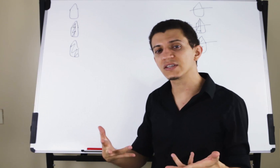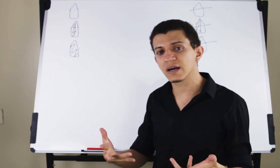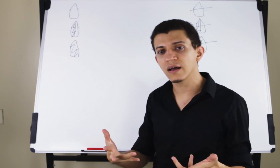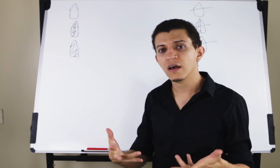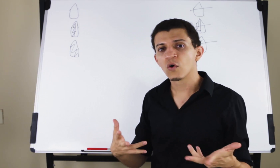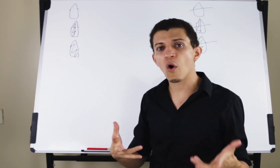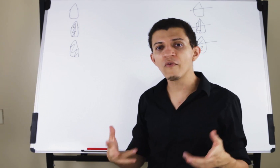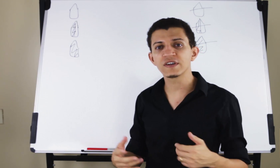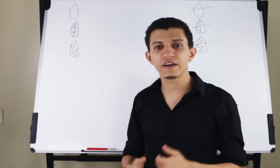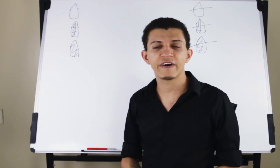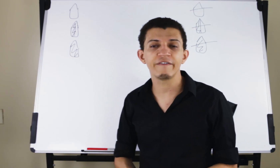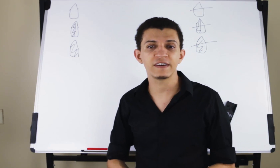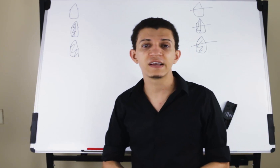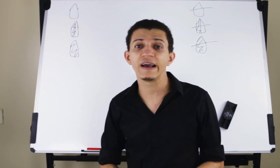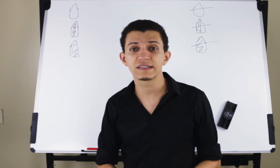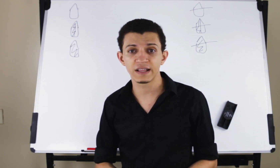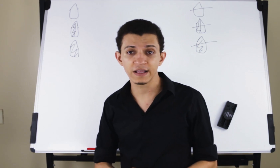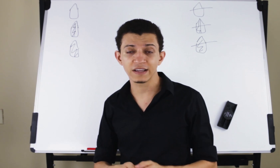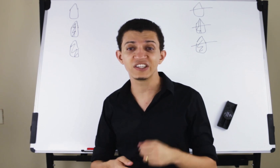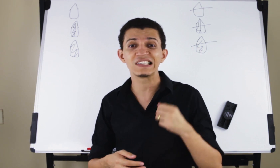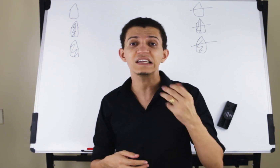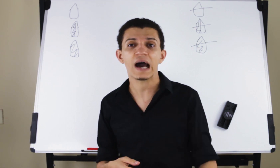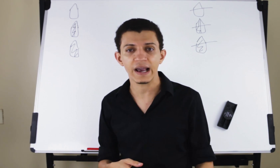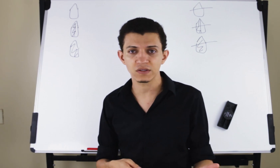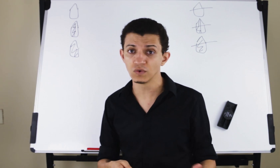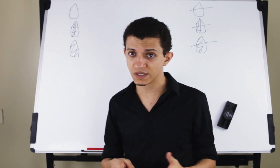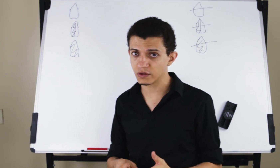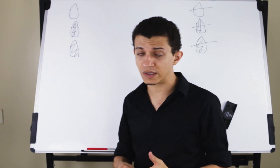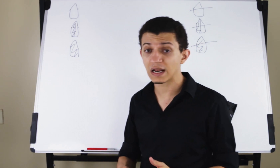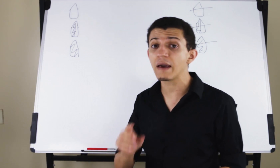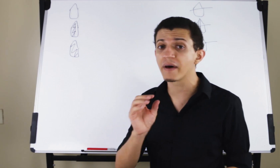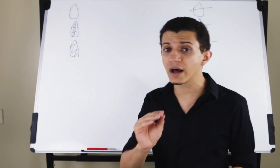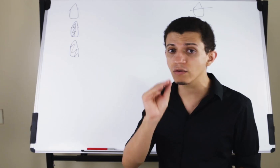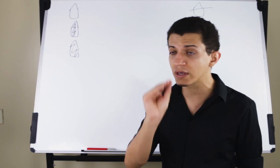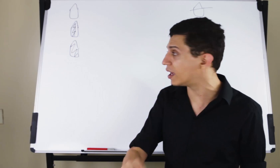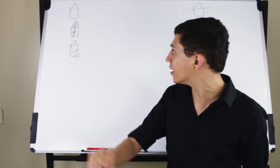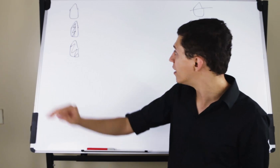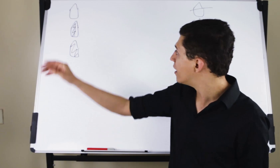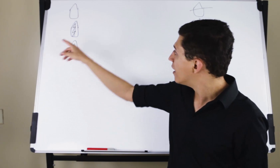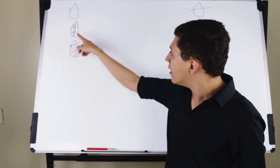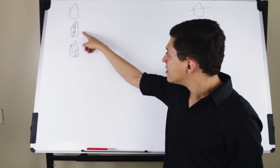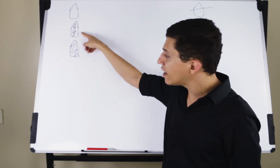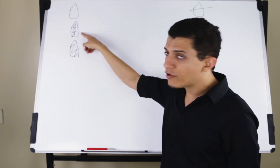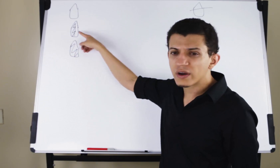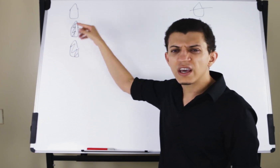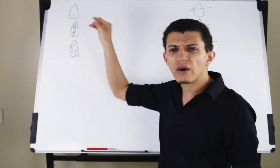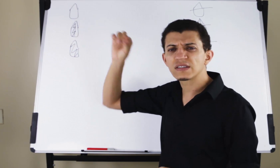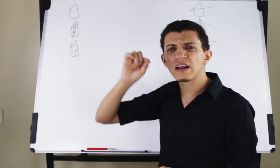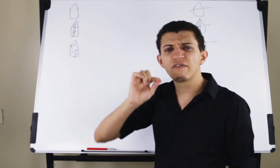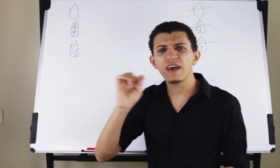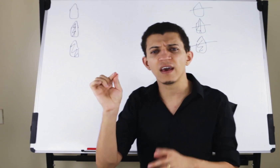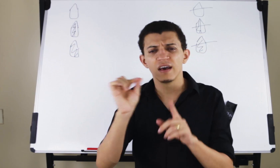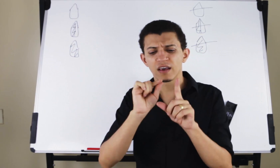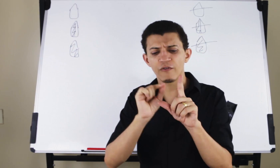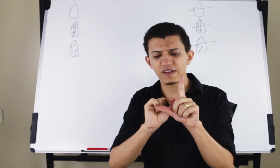prática como você vai fazer a escrita de sinais usando isso. Lembrando que Você viu aqui que eu escrevi, que eu fiz